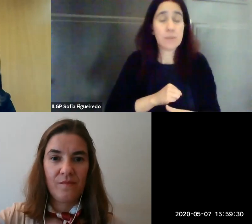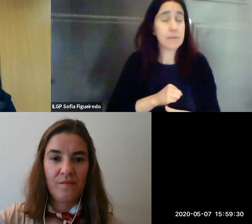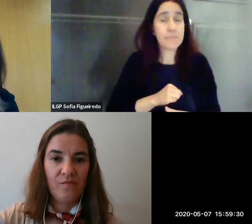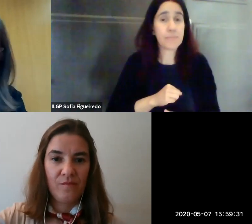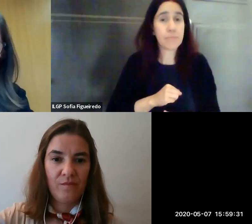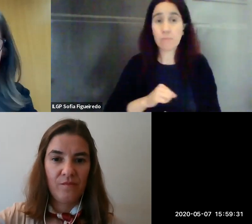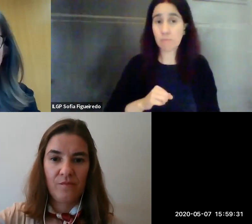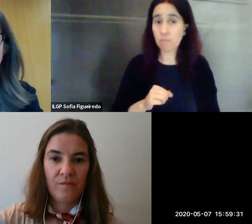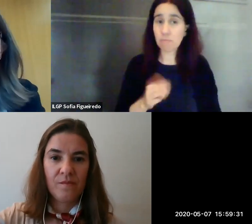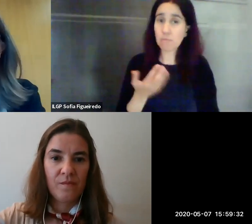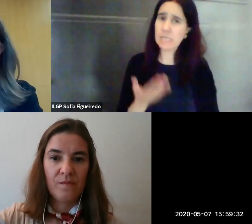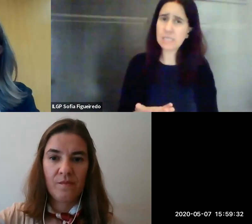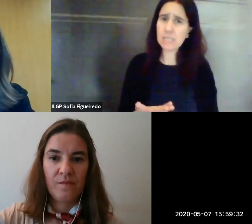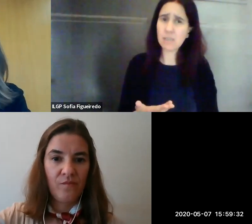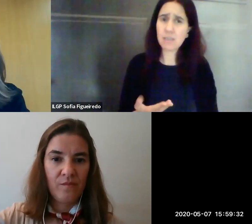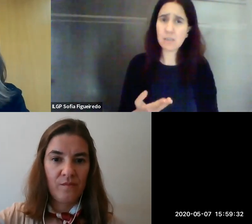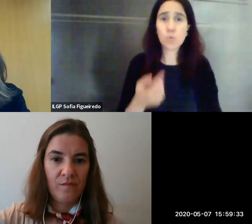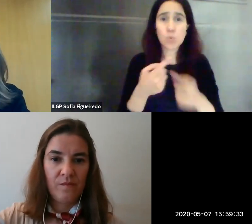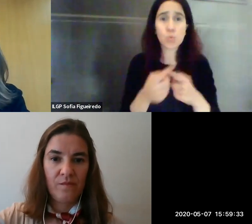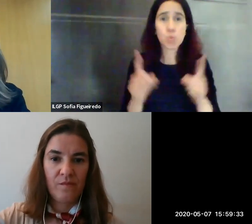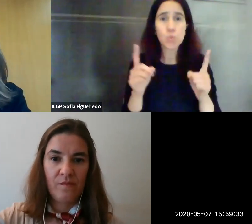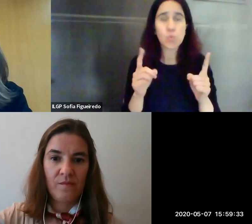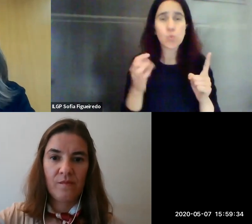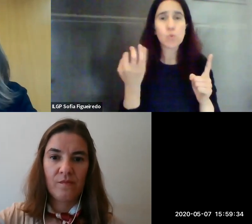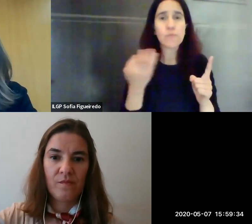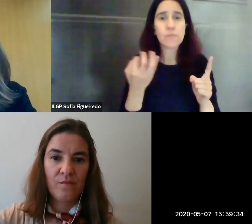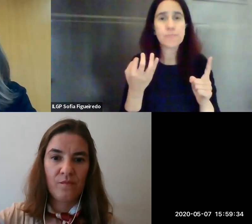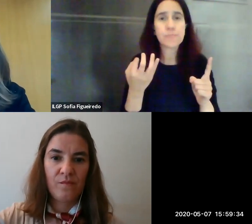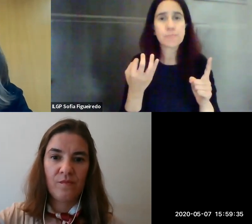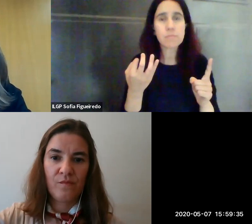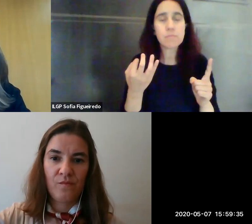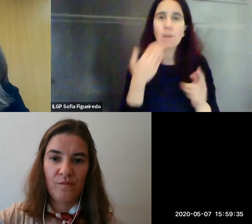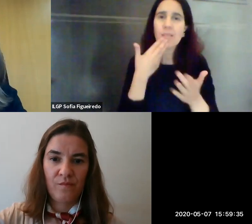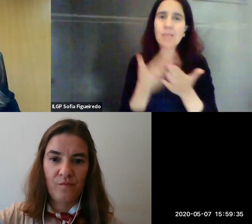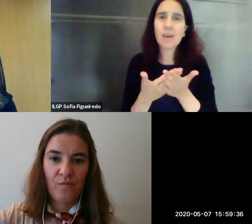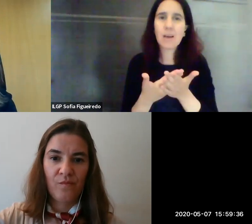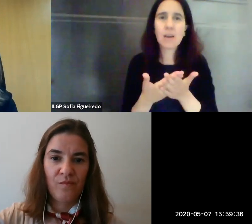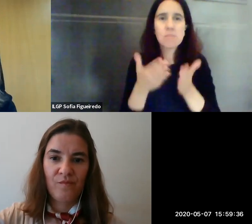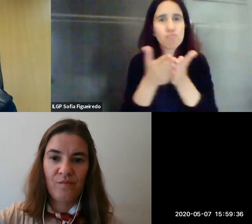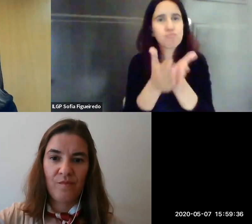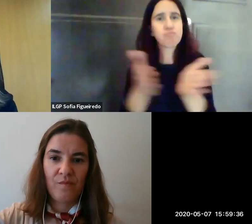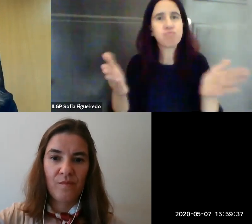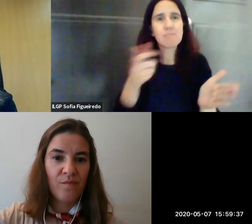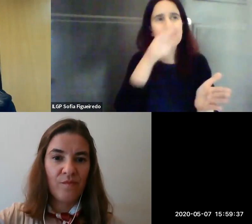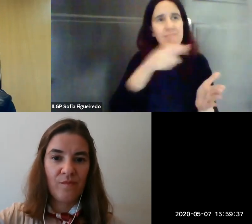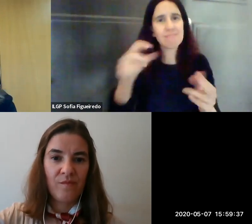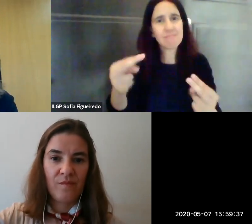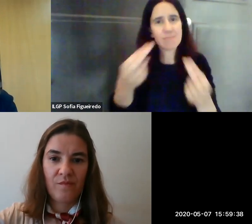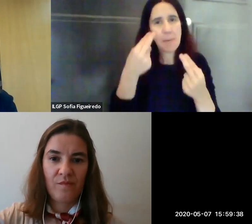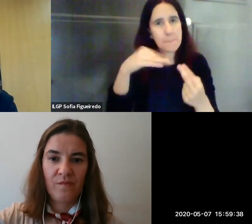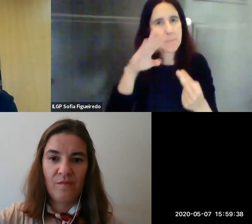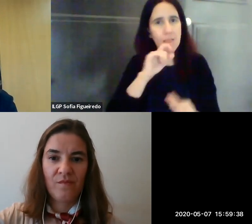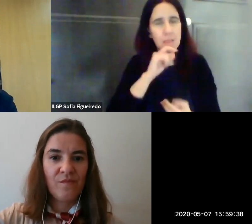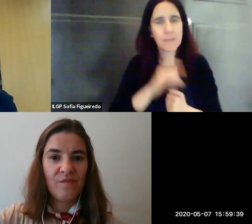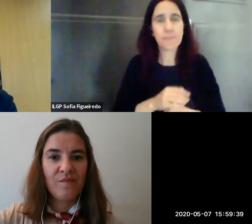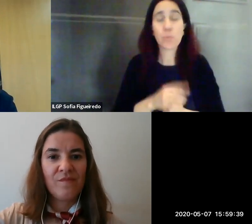de uma maneira diferente e conseguimos abranger um público maior. Portanto, o que eu quero dizer com isto é que